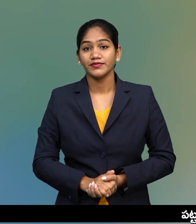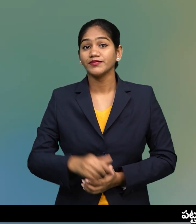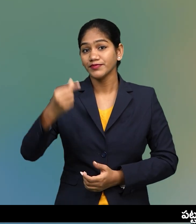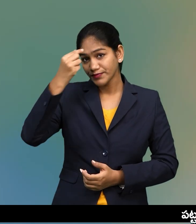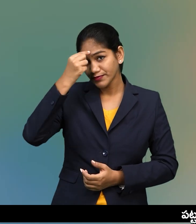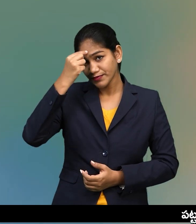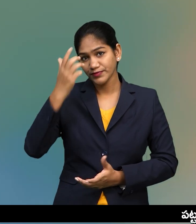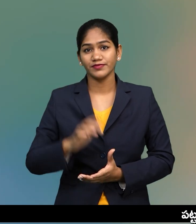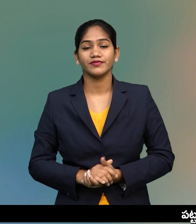పట్టణీకరణలో సమస్యలు,